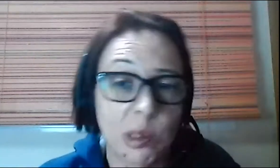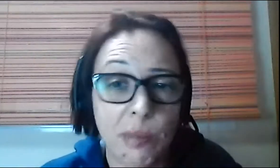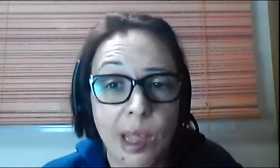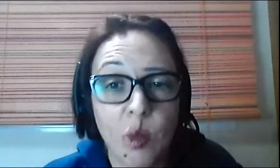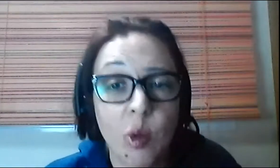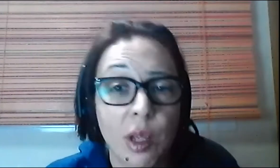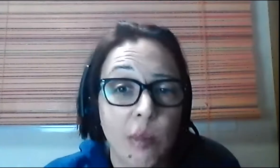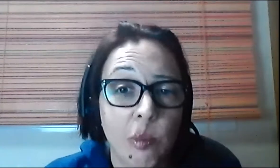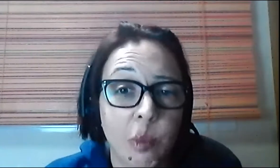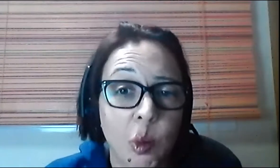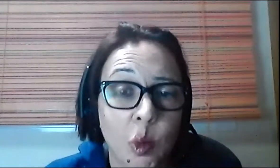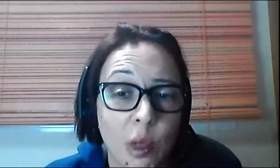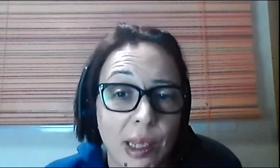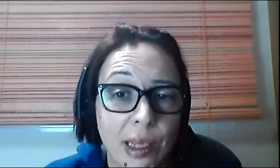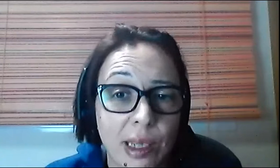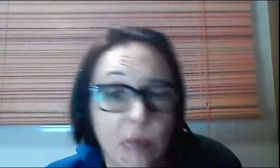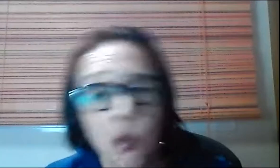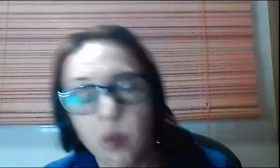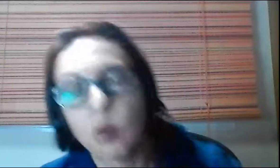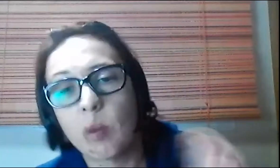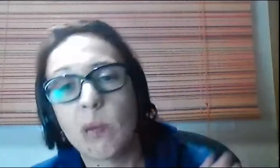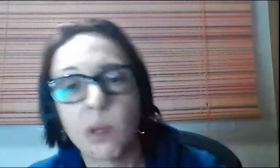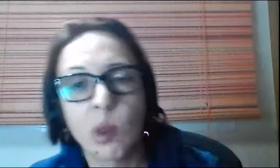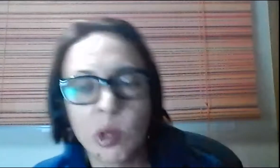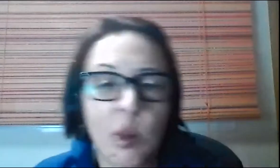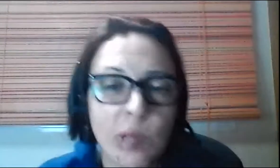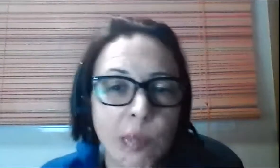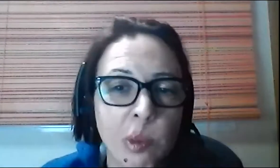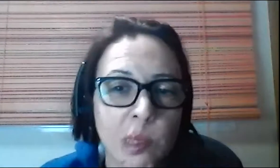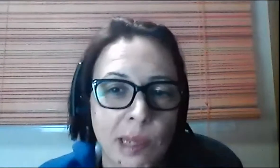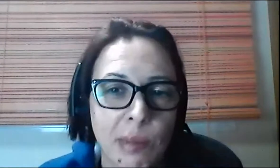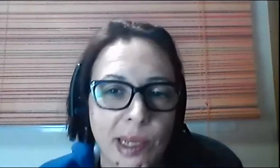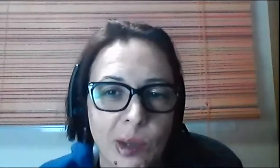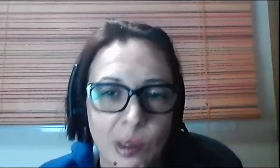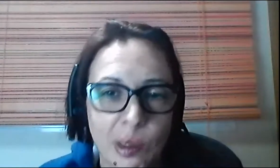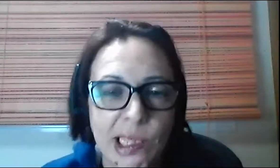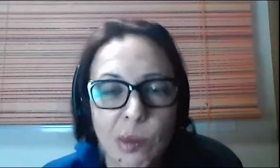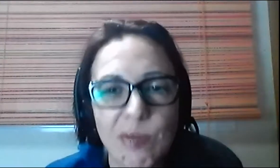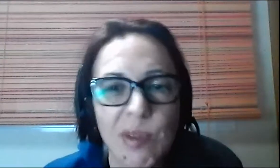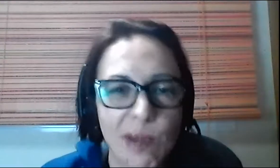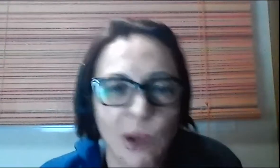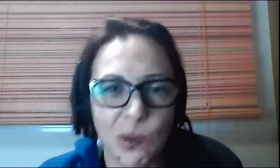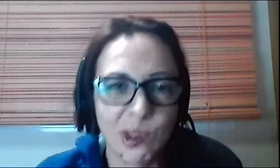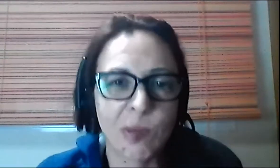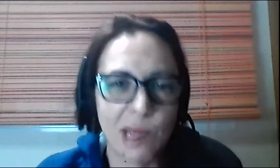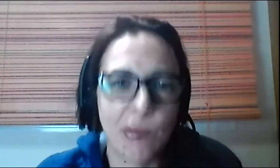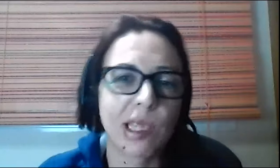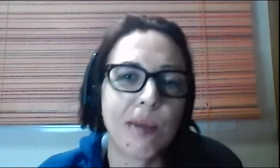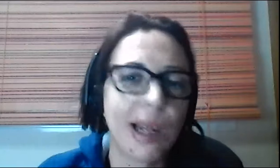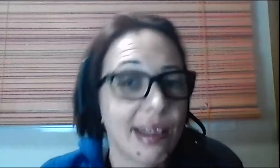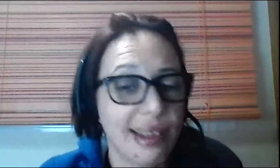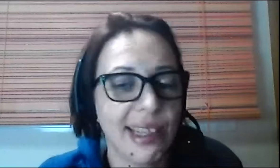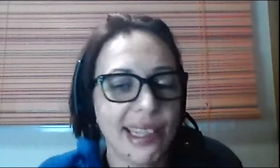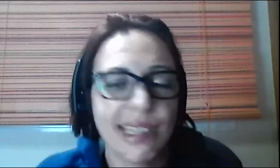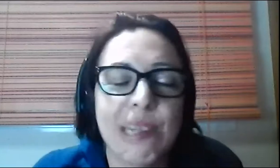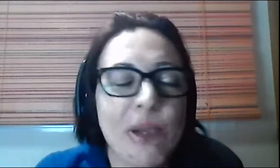hemos empezado por no formar porque no nos ha dado tiempo, porque es verdad, imaginaros que presentamos en febrero todo eso, empezamos a